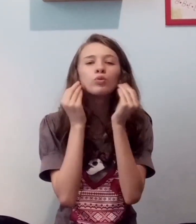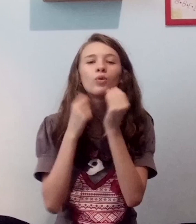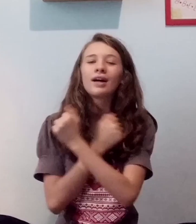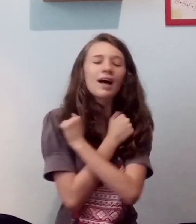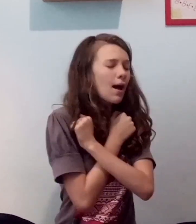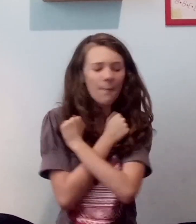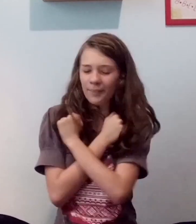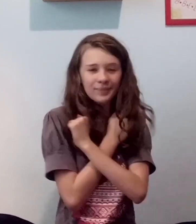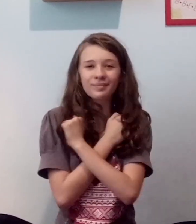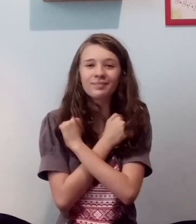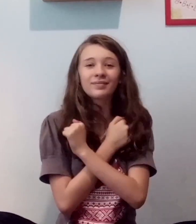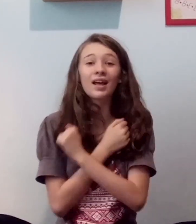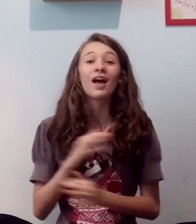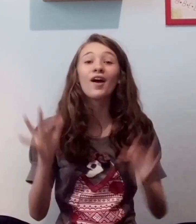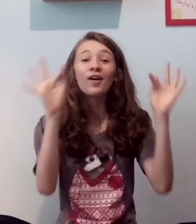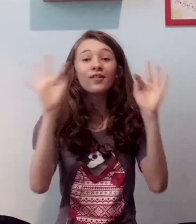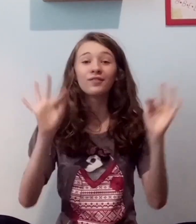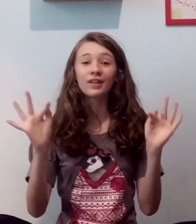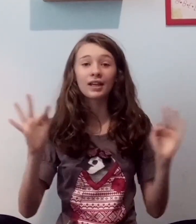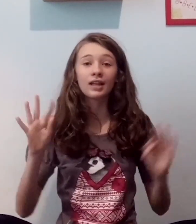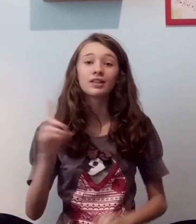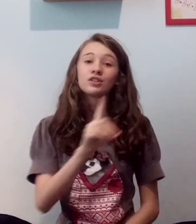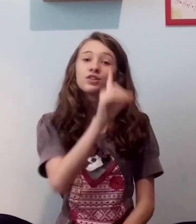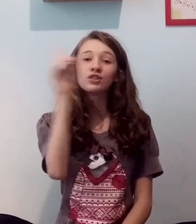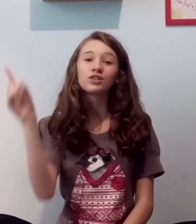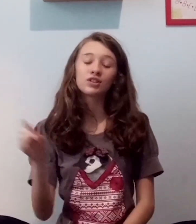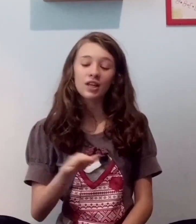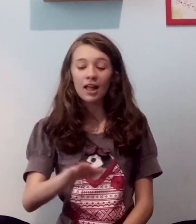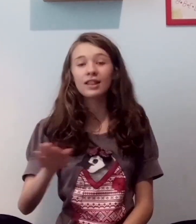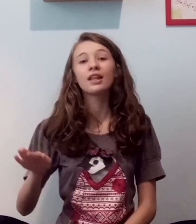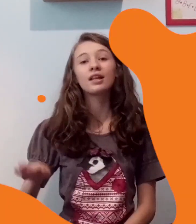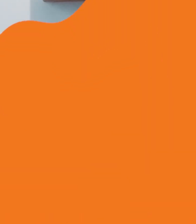beijo, abraços e até mais. Feliz Dia das Crianças!